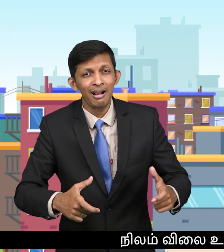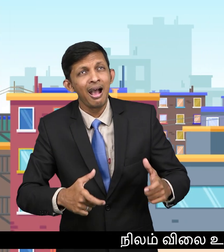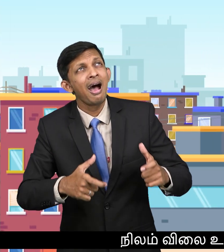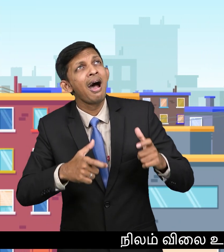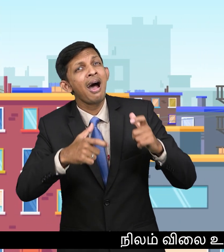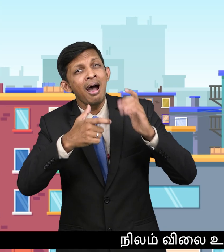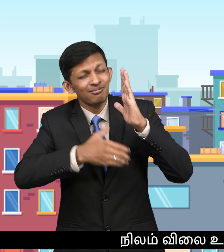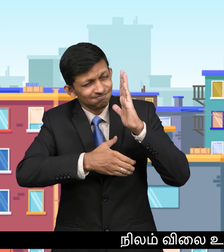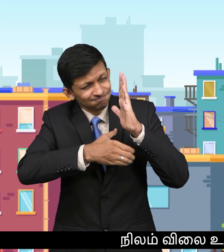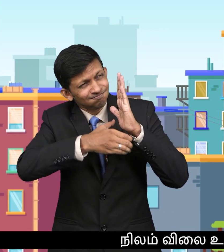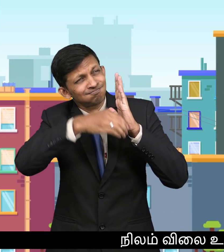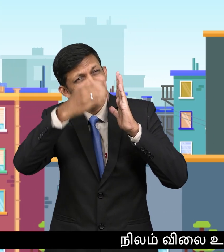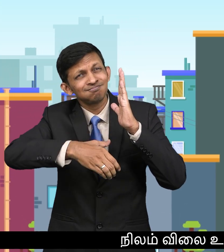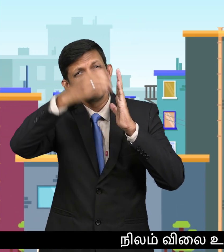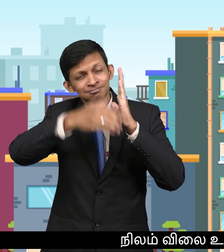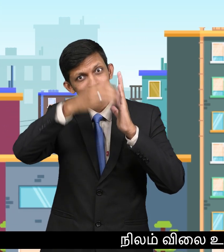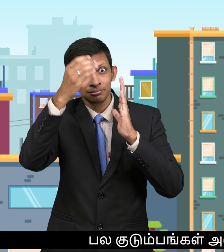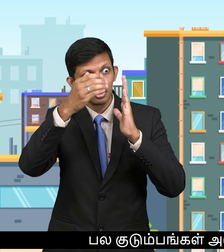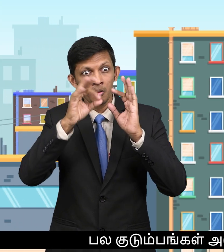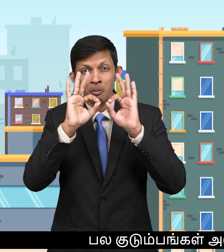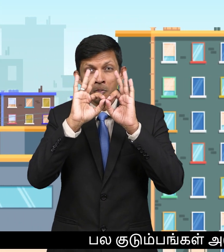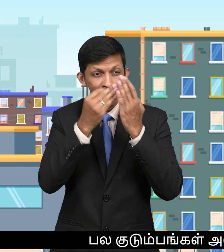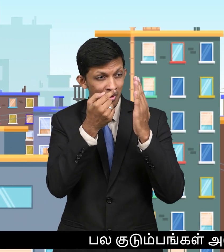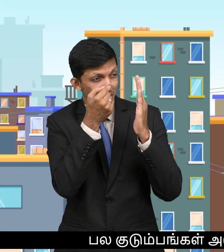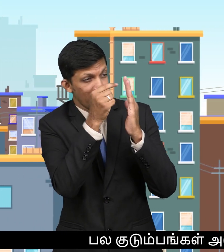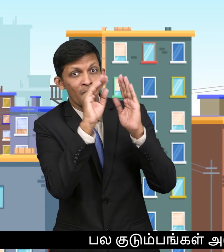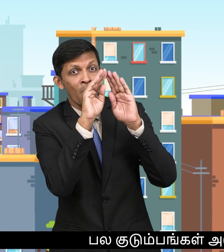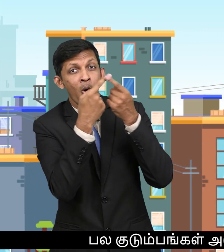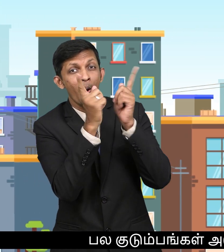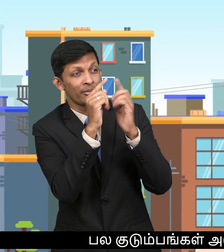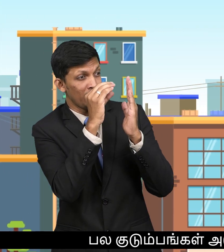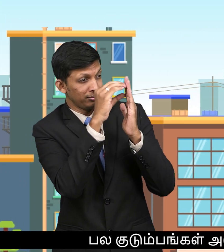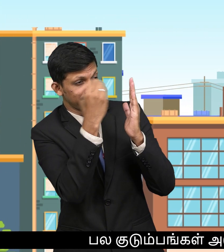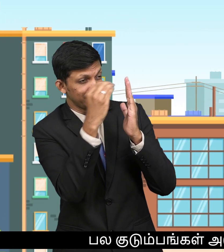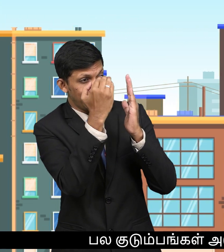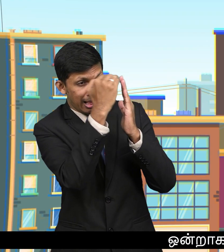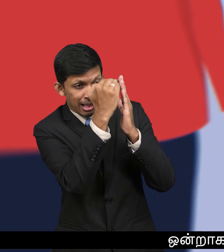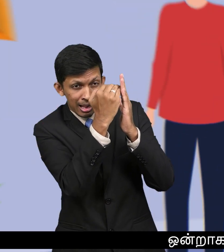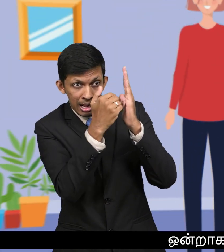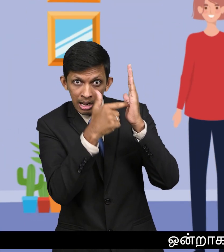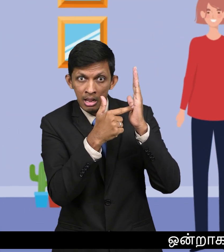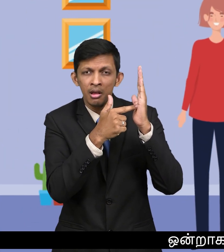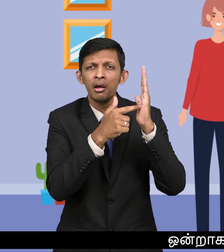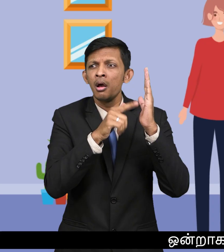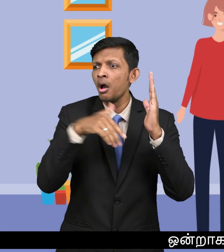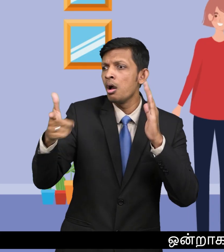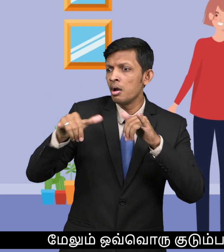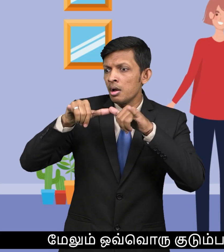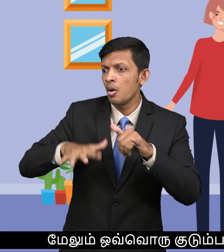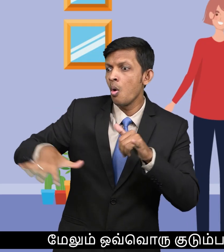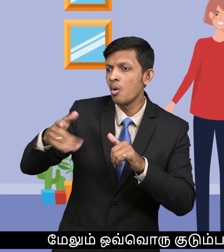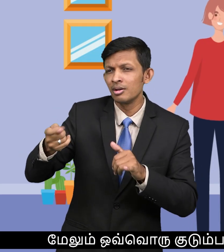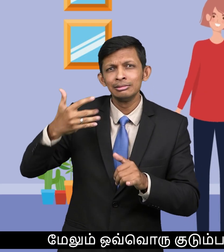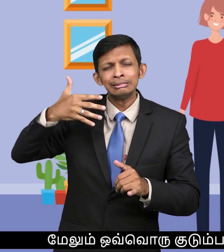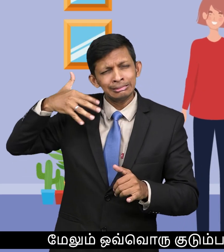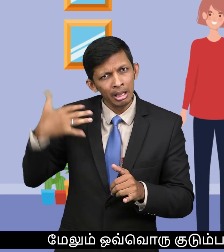நிலம் விலை உயர்ந்ததாக இருப்பதால் பல குடும்பங்கள் அடுக்குமாடி குடியிருப்புகளில் ஒன்றாக வாழ்கின்றனர்.